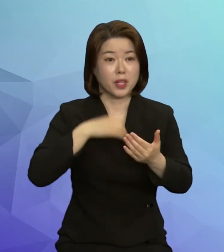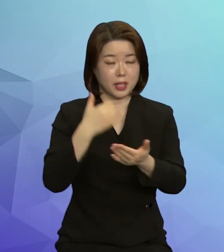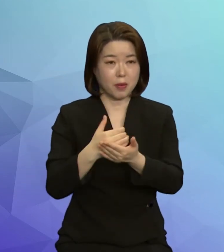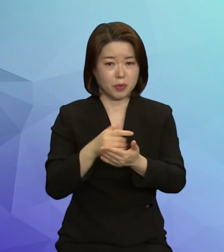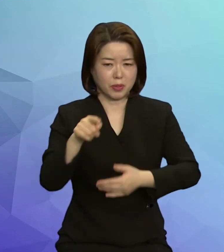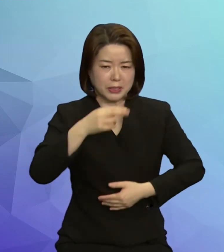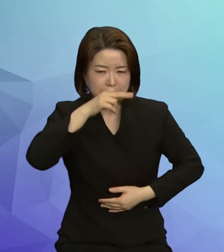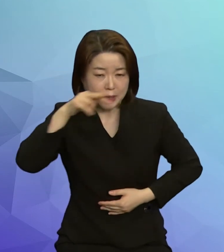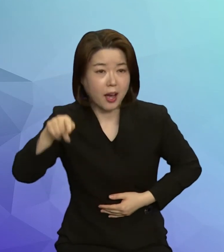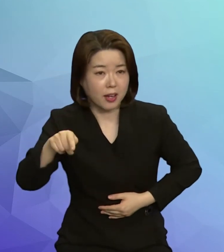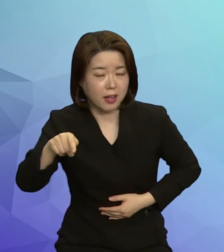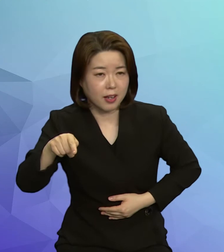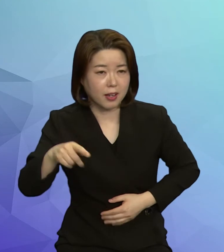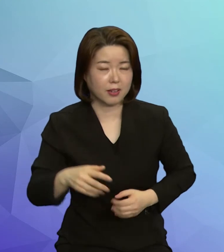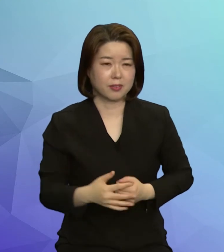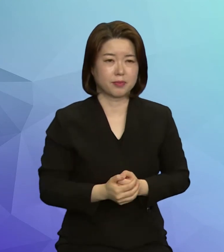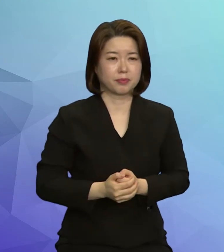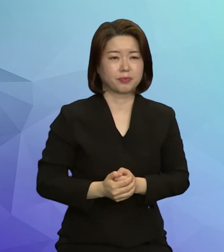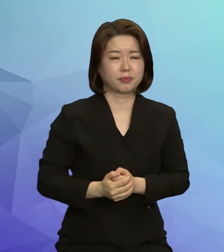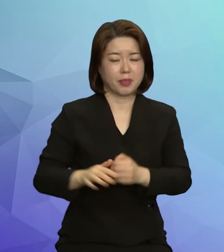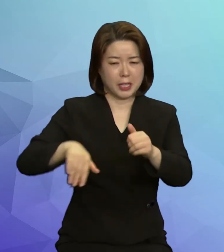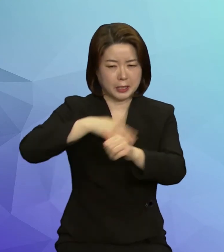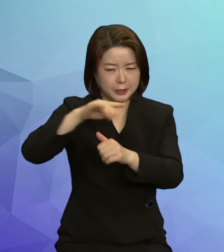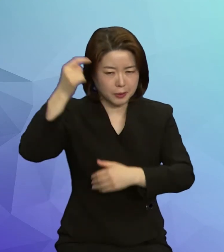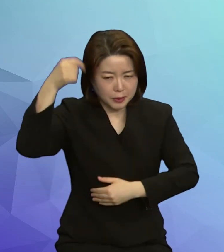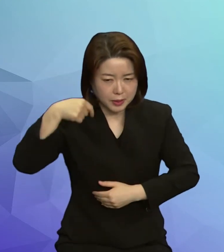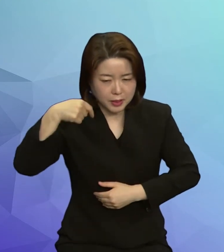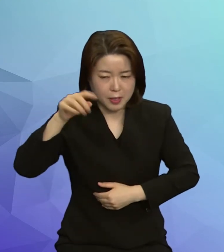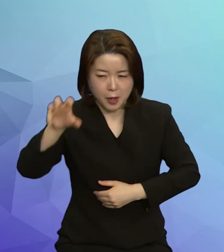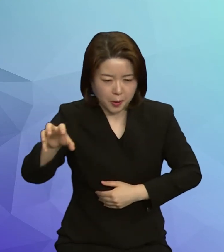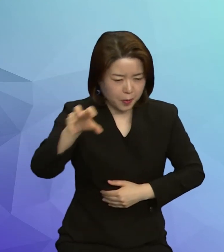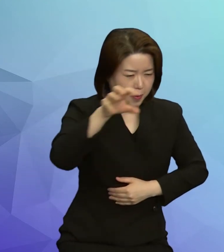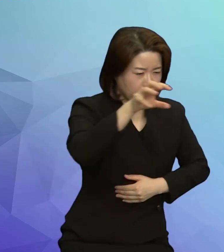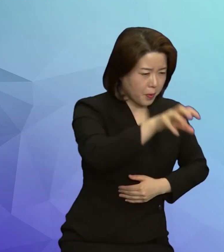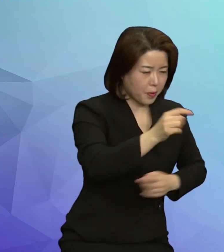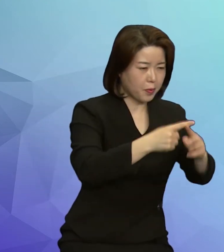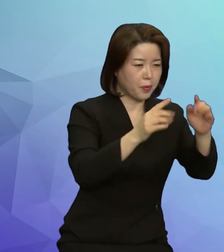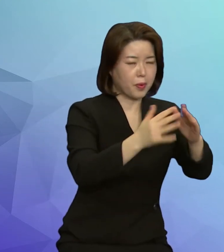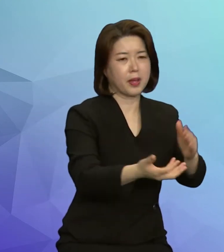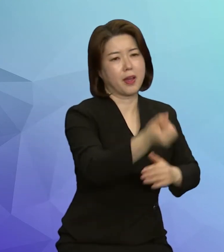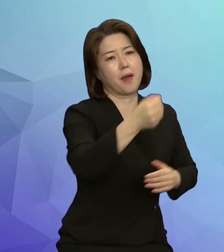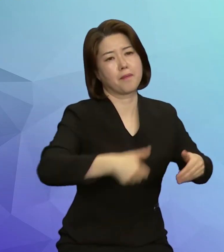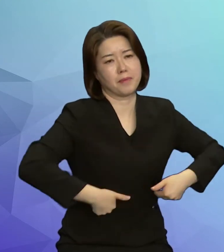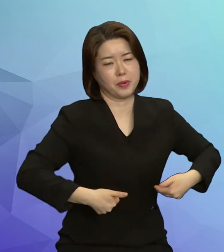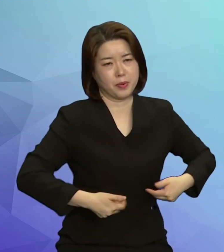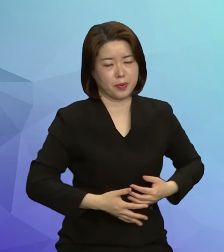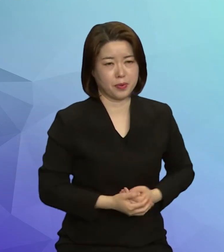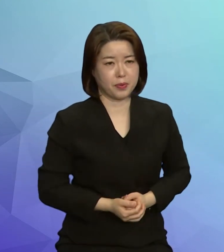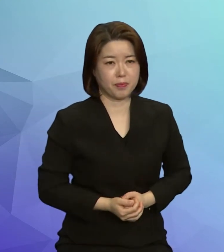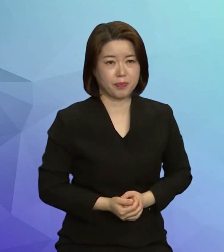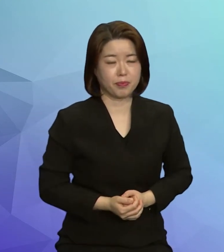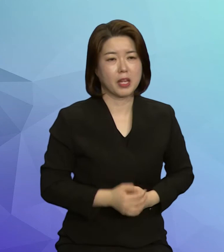감동, 그 향기, 그건 그대로 교회가 가지고 있어야 되는 거예요.